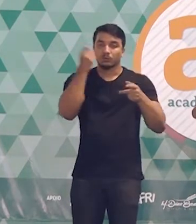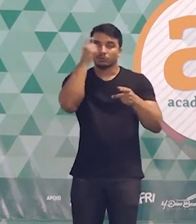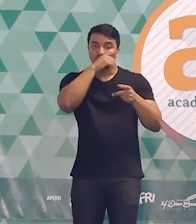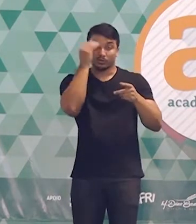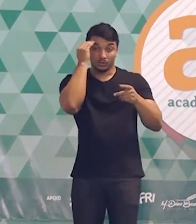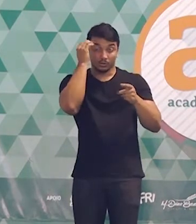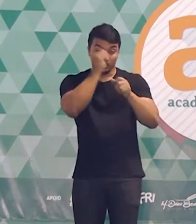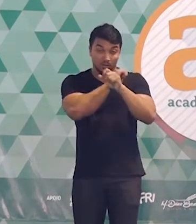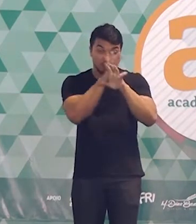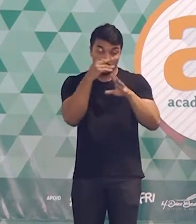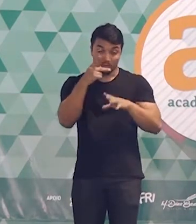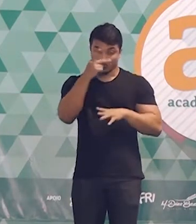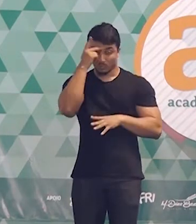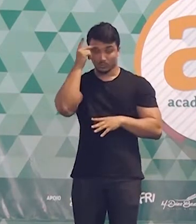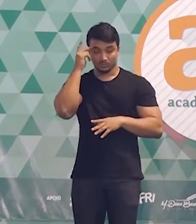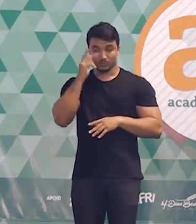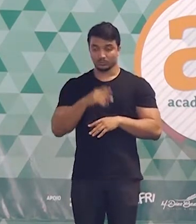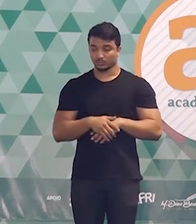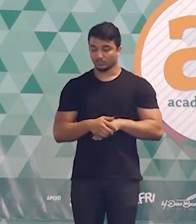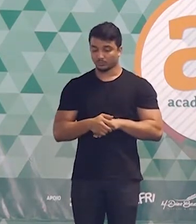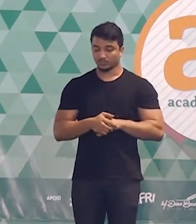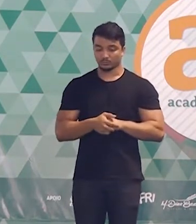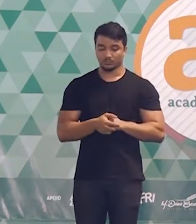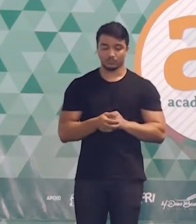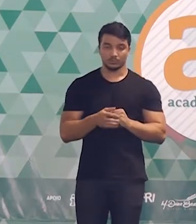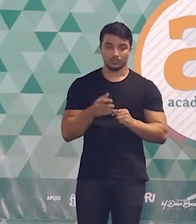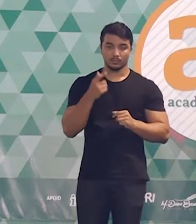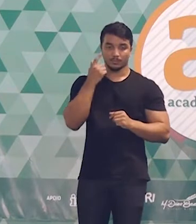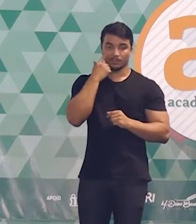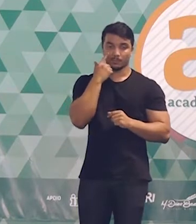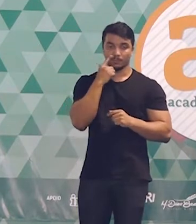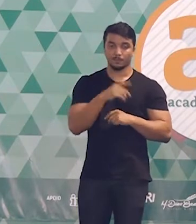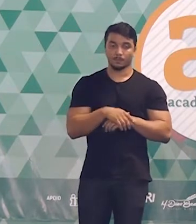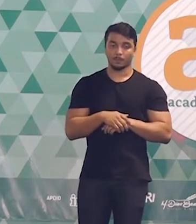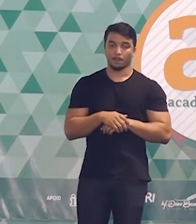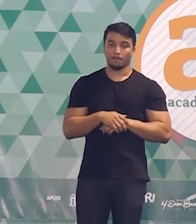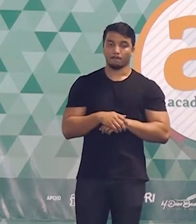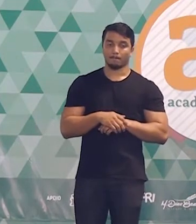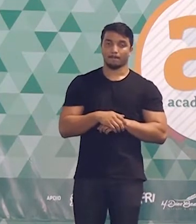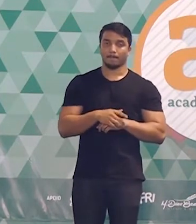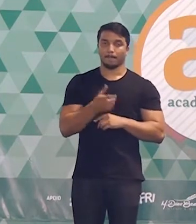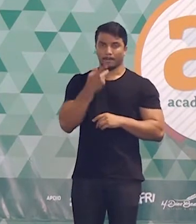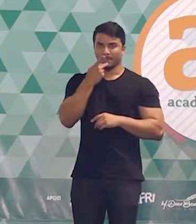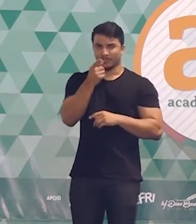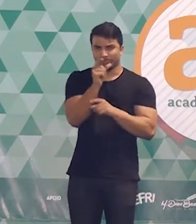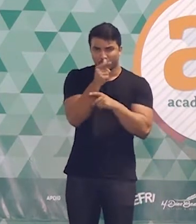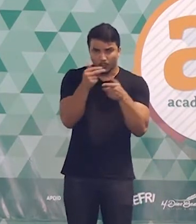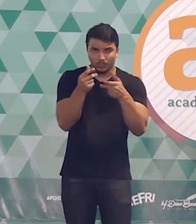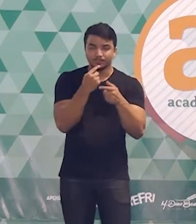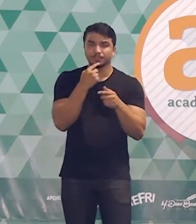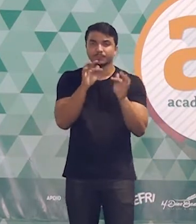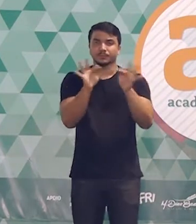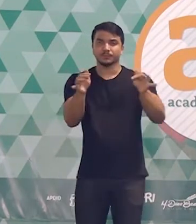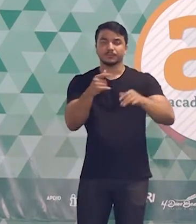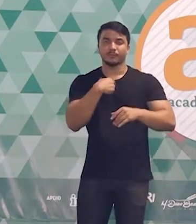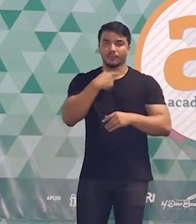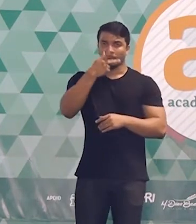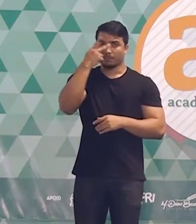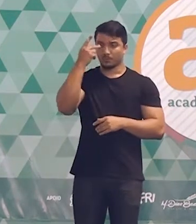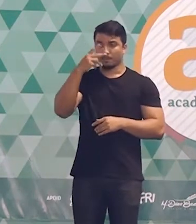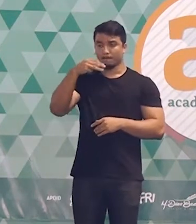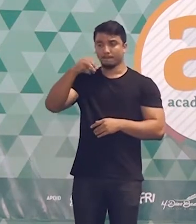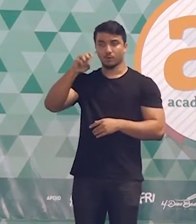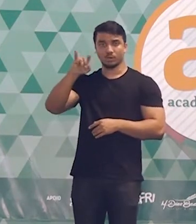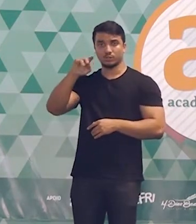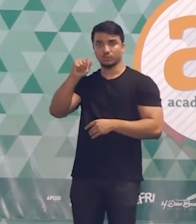para o público. Amigo, eu vou dizer uma coisa para você, está entendendo? Se tem uma coisa que os modernistas